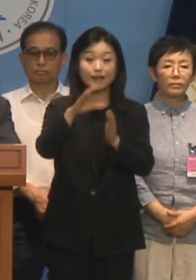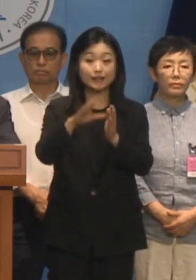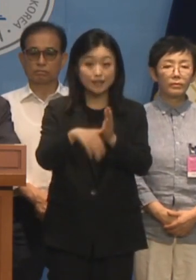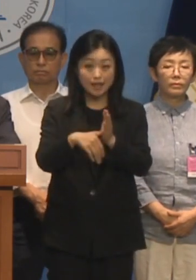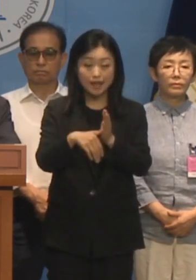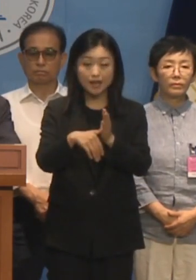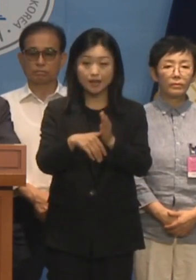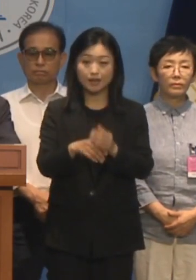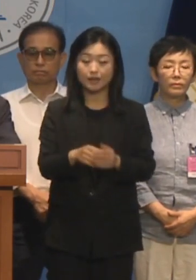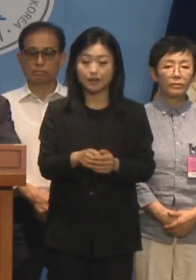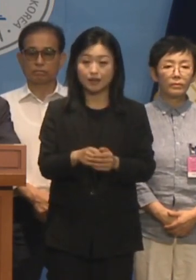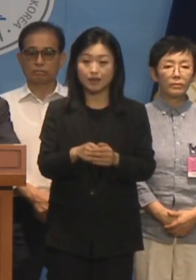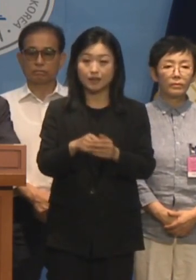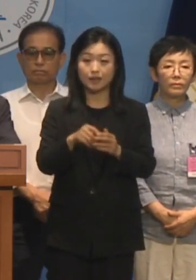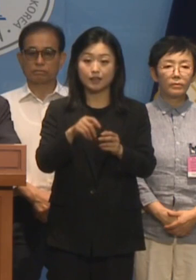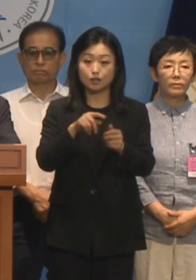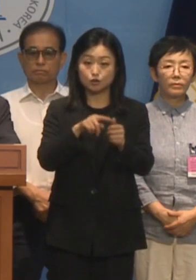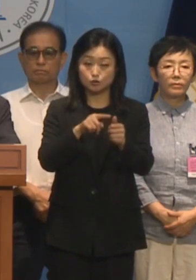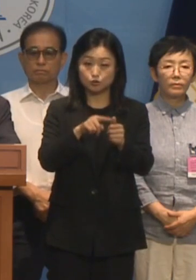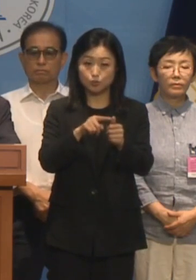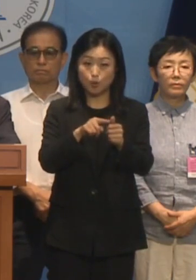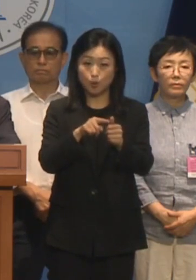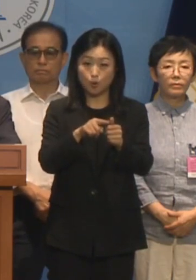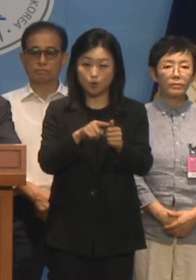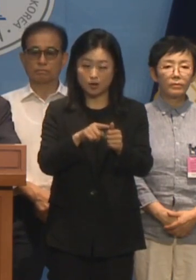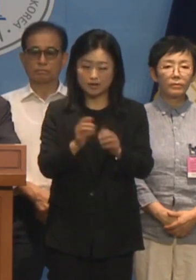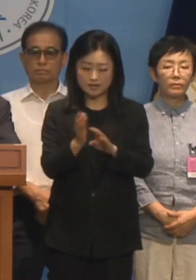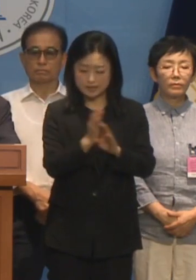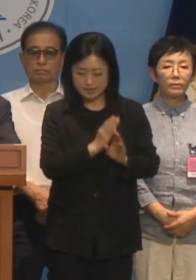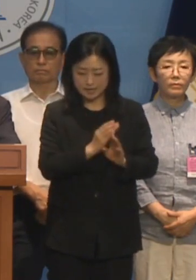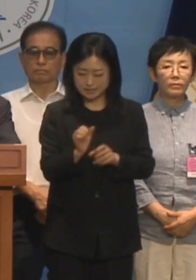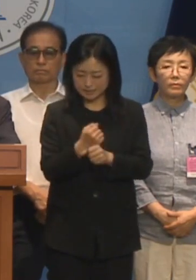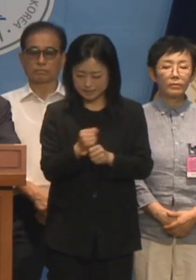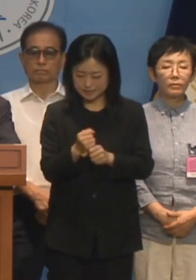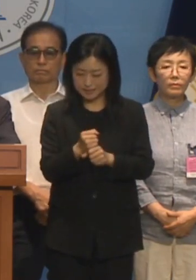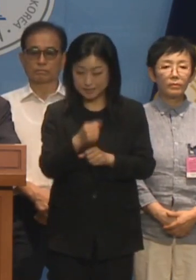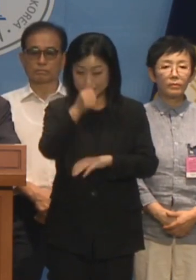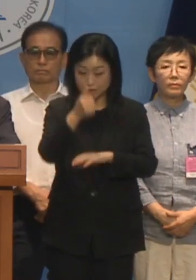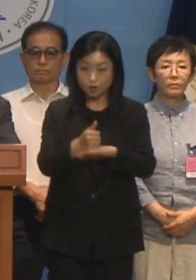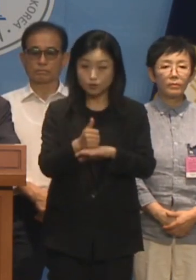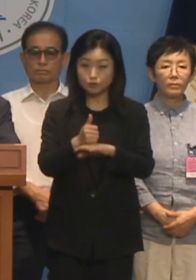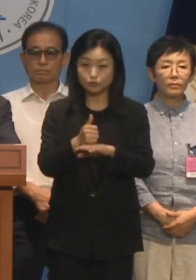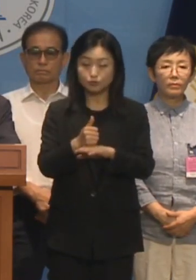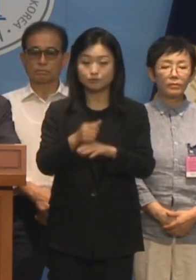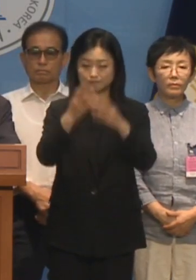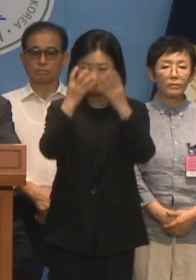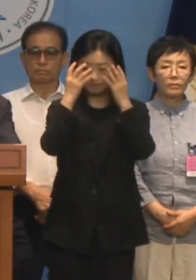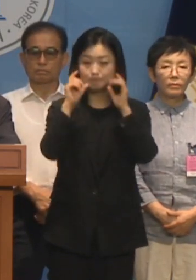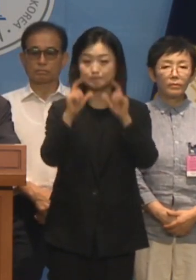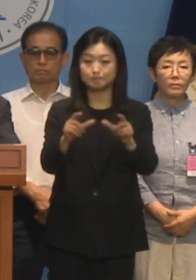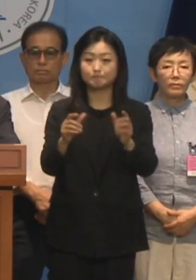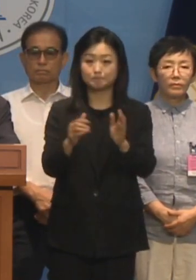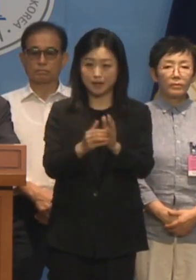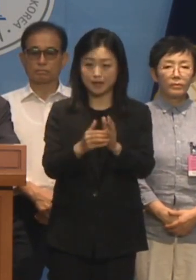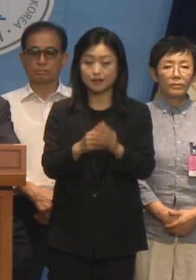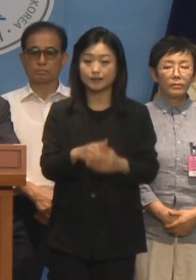후보 매수라는 매우 심각한 불법 행위로 실형 선고를 받았습니다. 후보